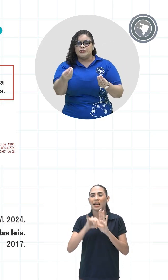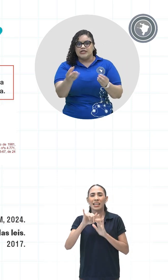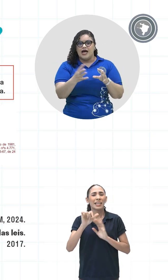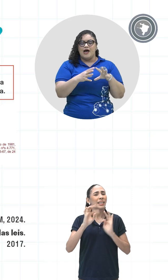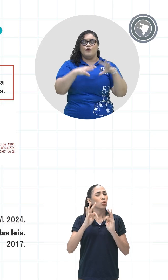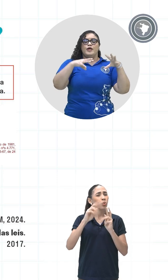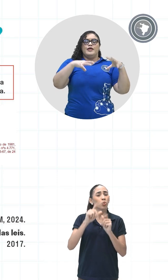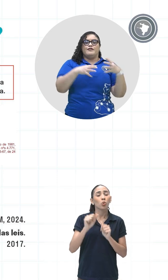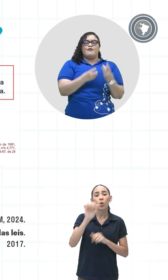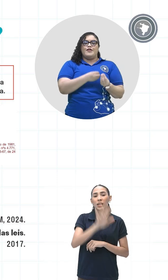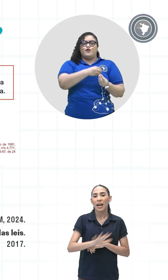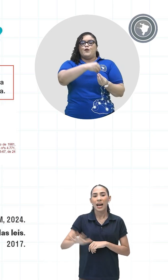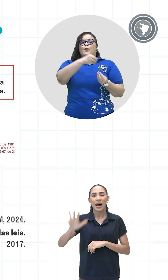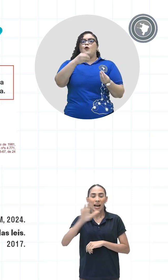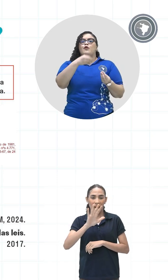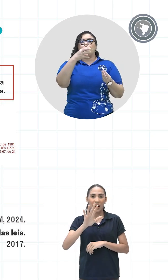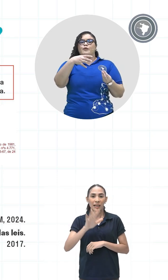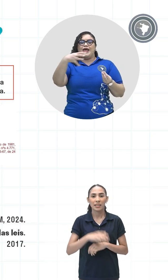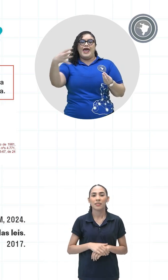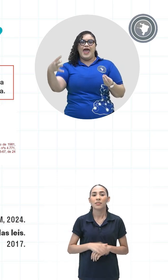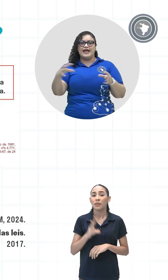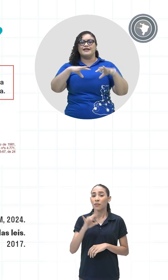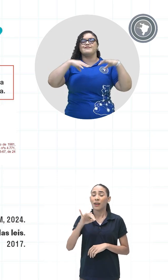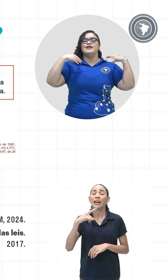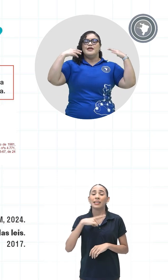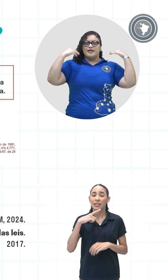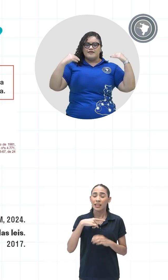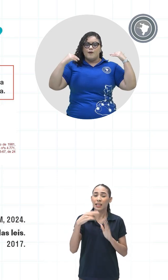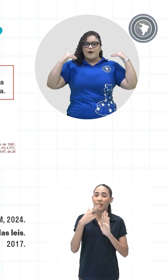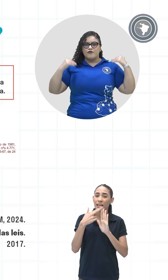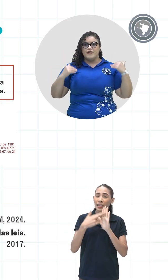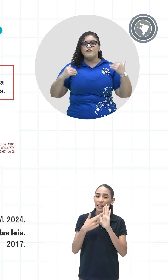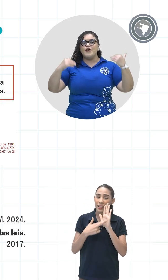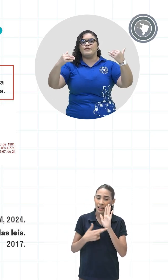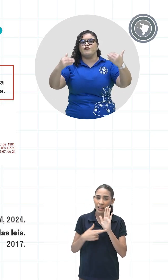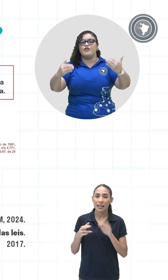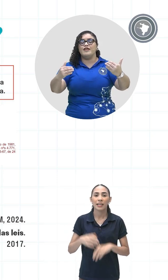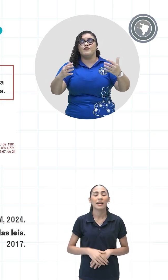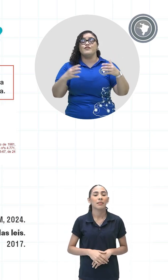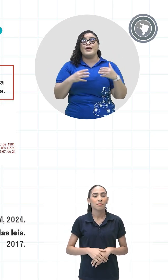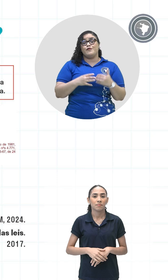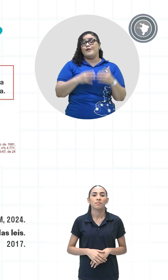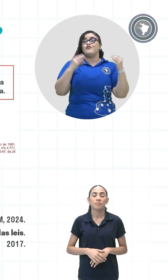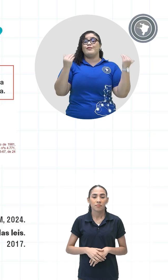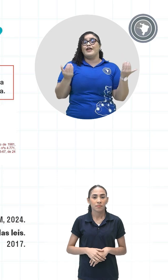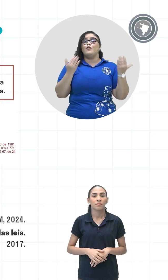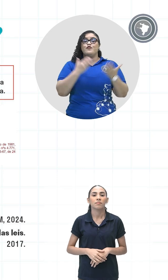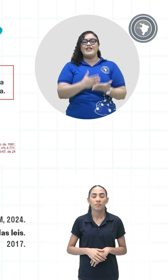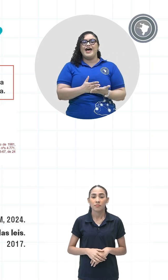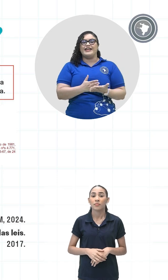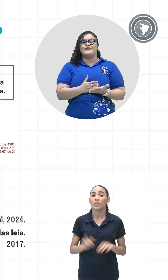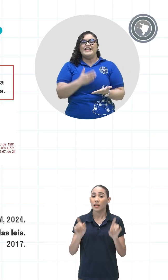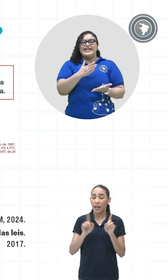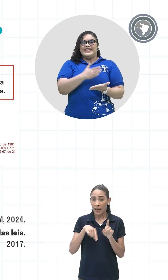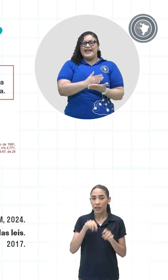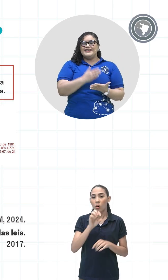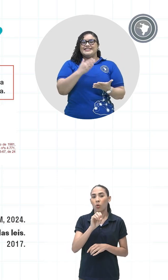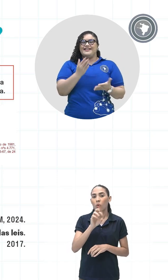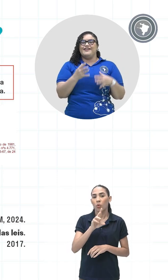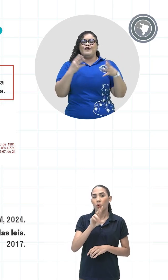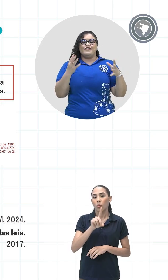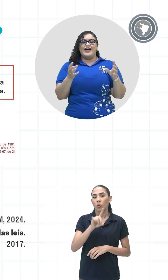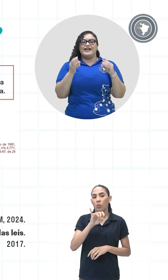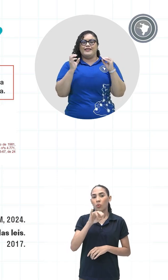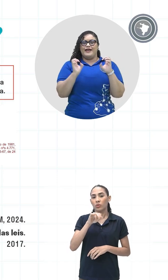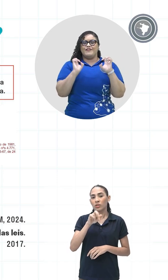território nacional, que vai dispor sobre regras que são bastante abrangentes, ela é chamada de lei ordinária. E